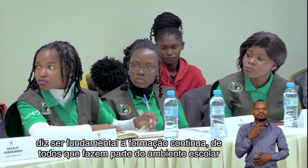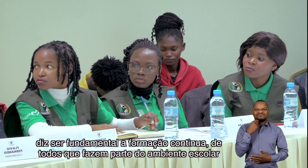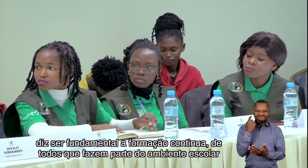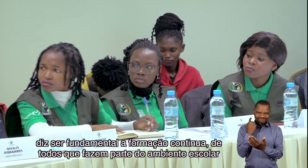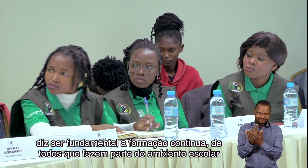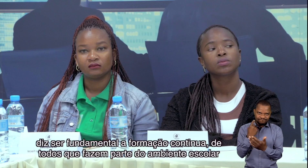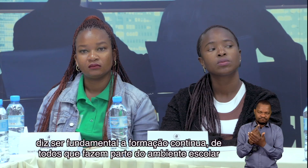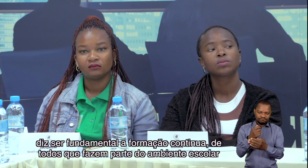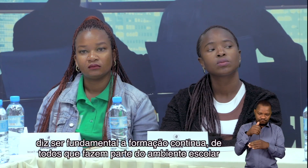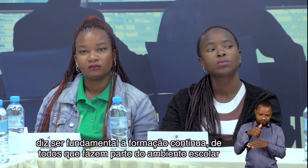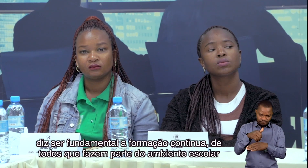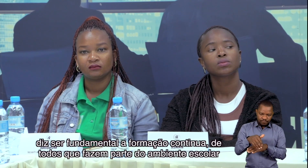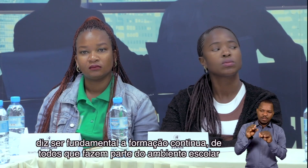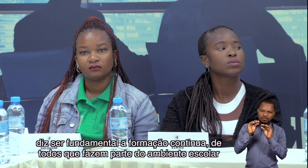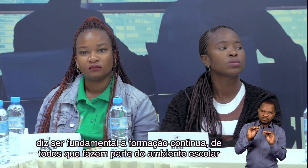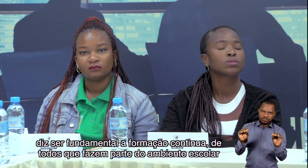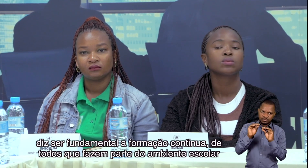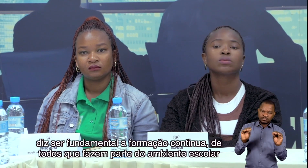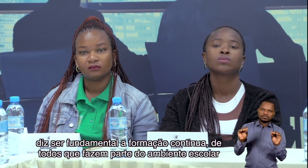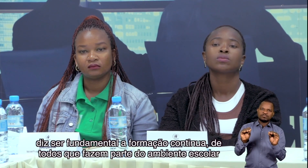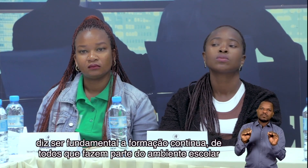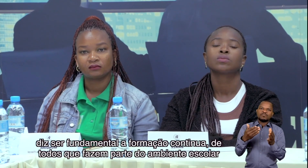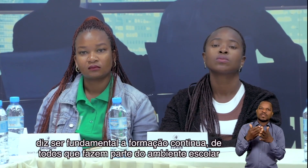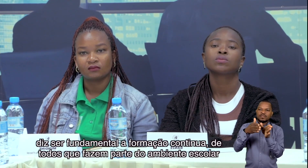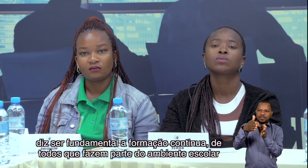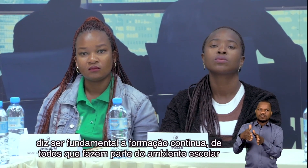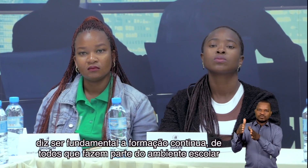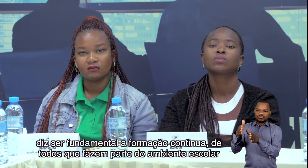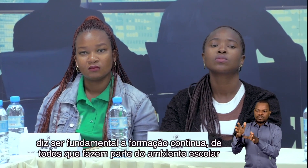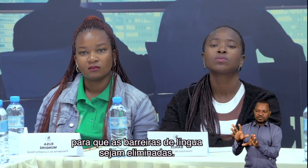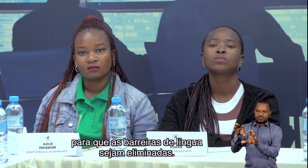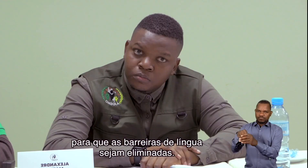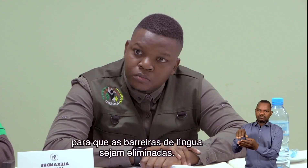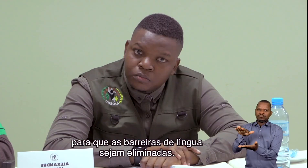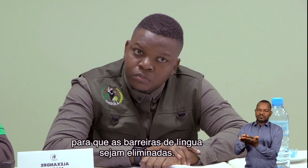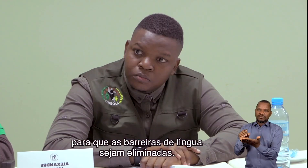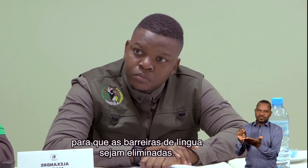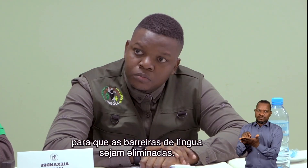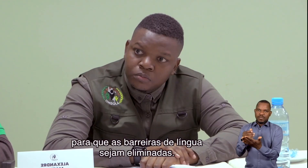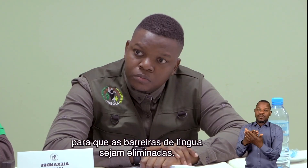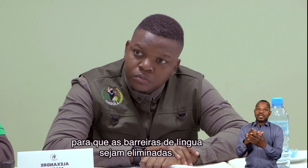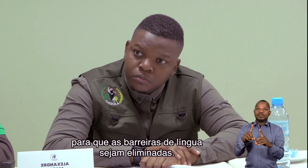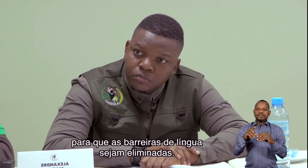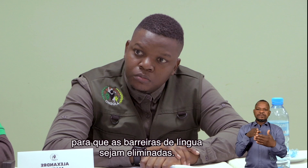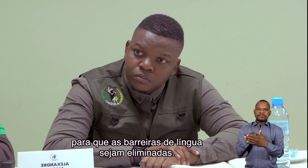formação contínua de todos que fazem parte do ambiente escolar para que as barreiras de línguas sejam